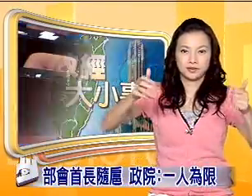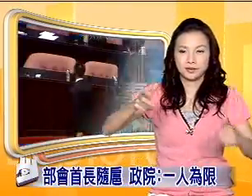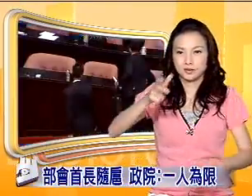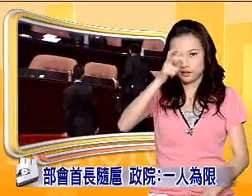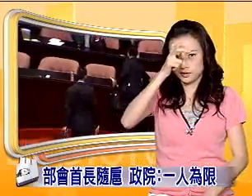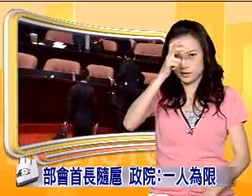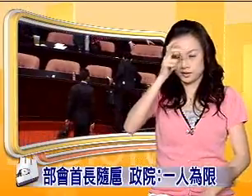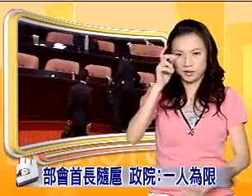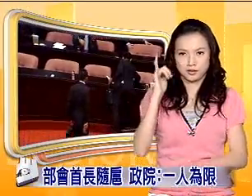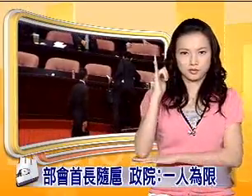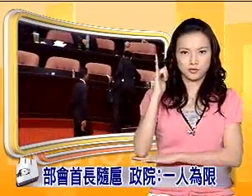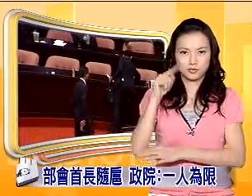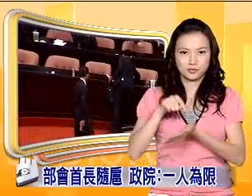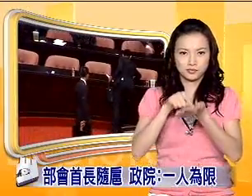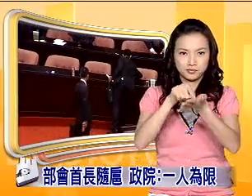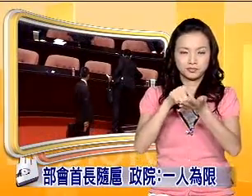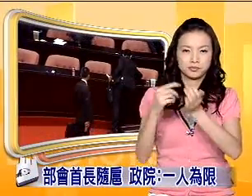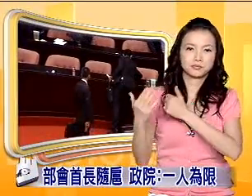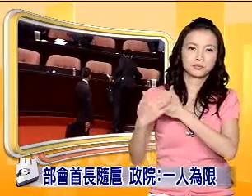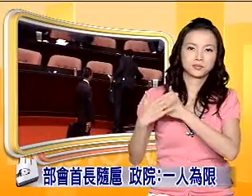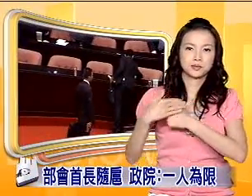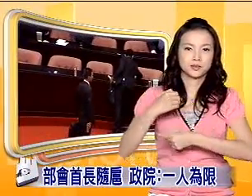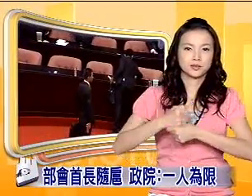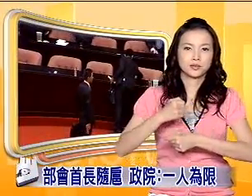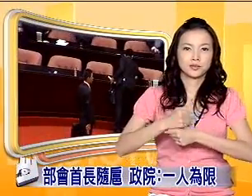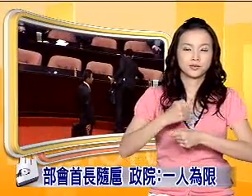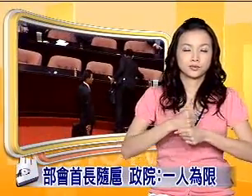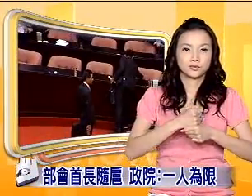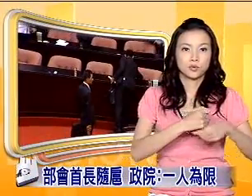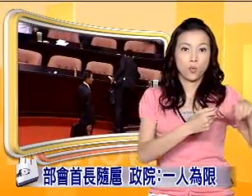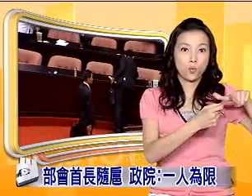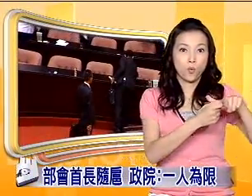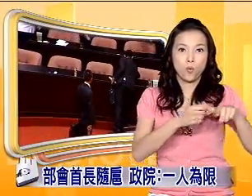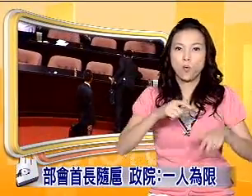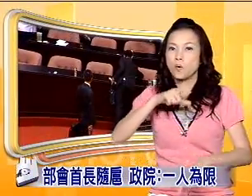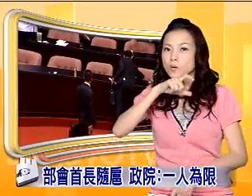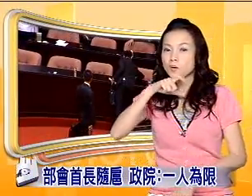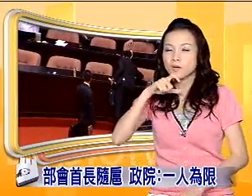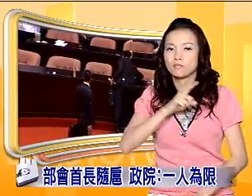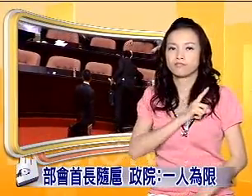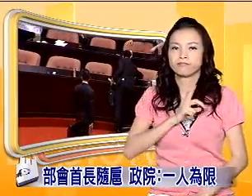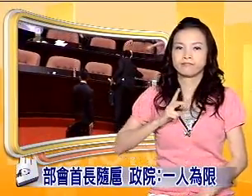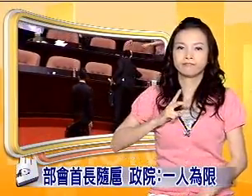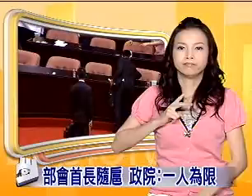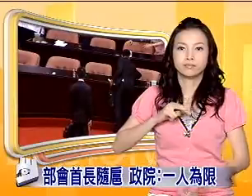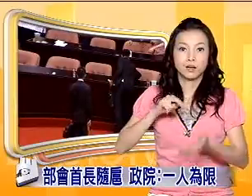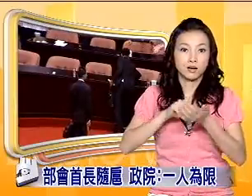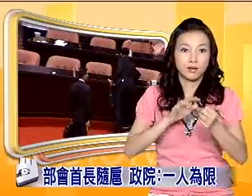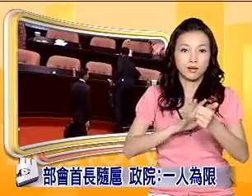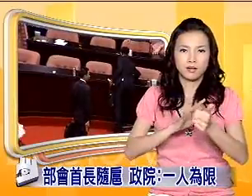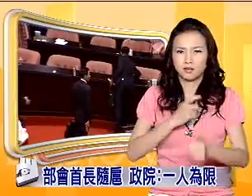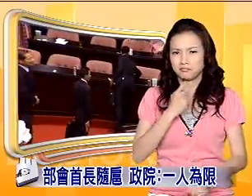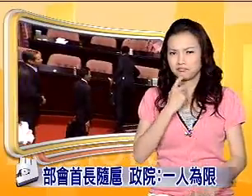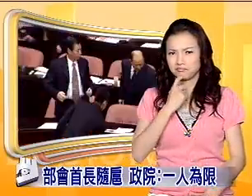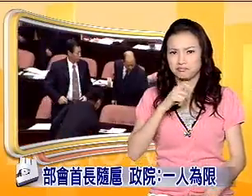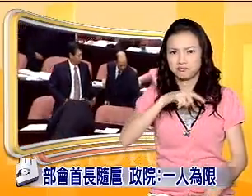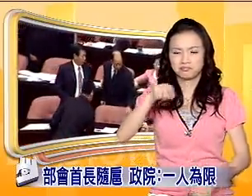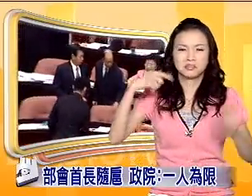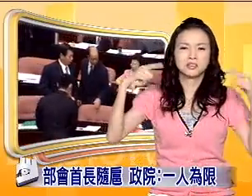会首长的随扈是不是被滥用的话题。立委质疑，随扈经常被用来做一些像是提包包或